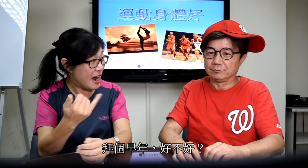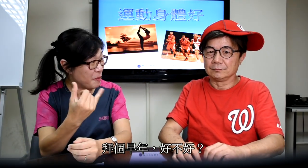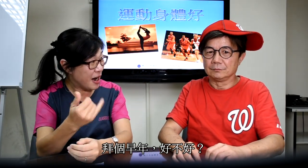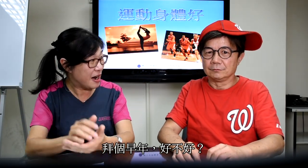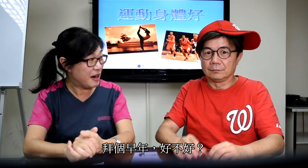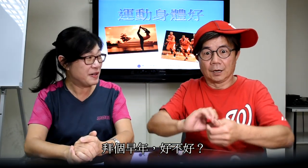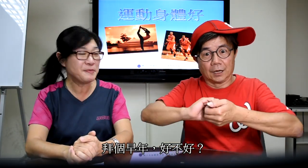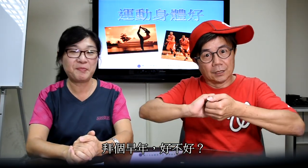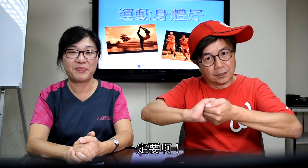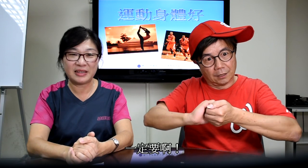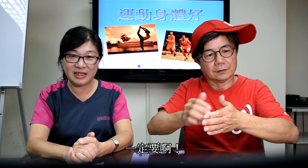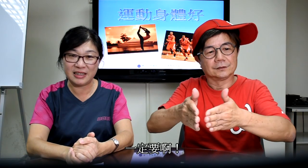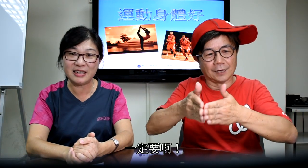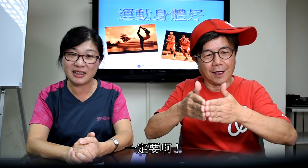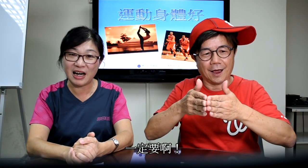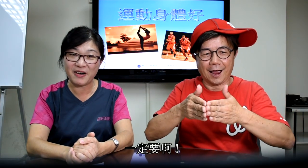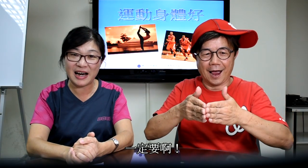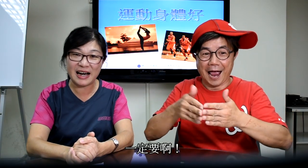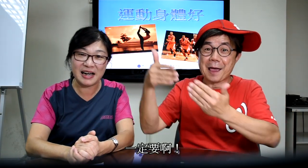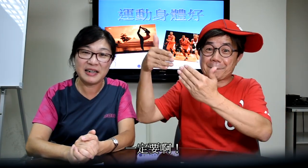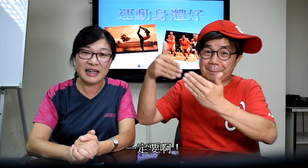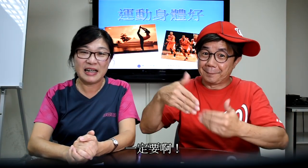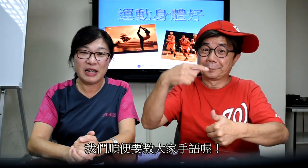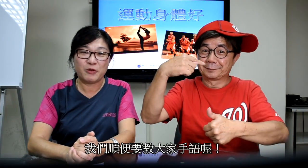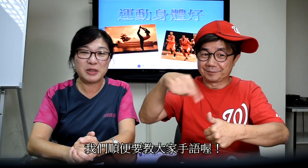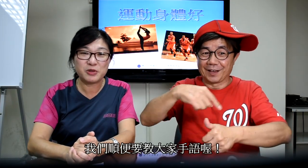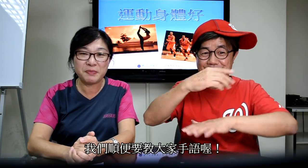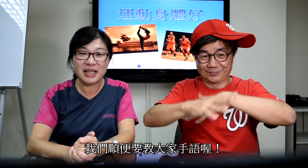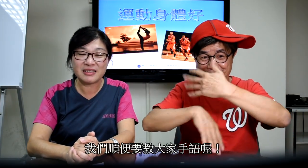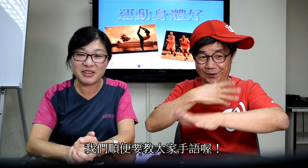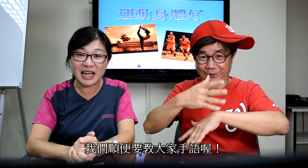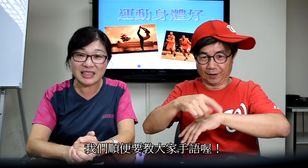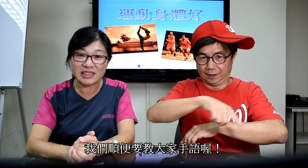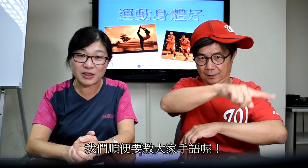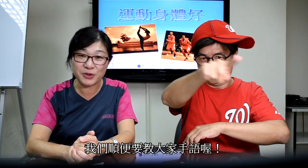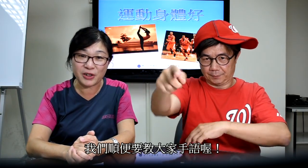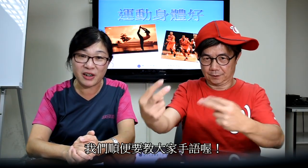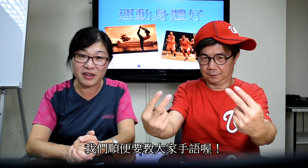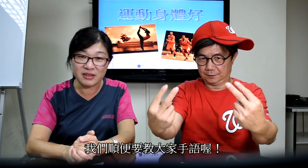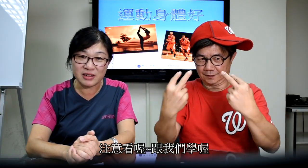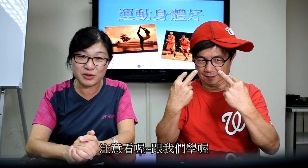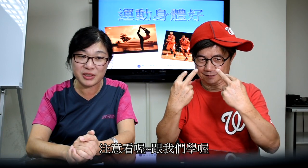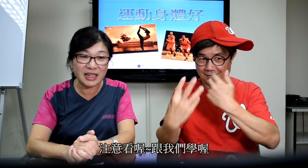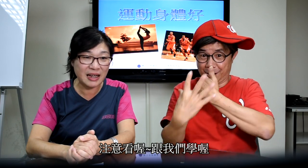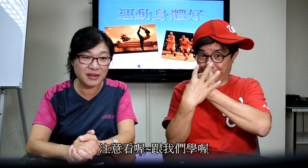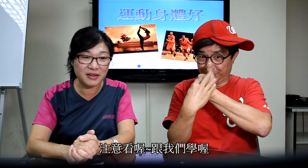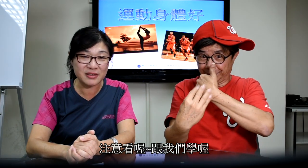好不好？一定要啊，我们顺便要教大家手语哦，注意看哦，跟